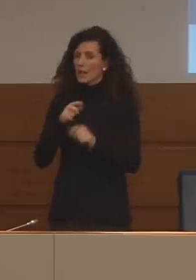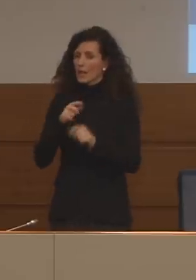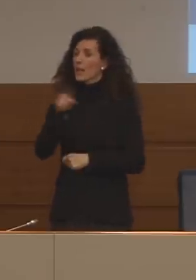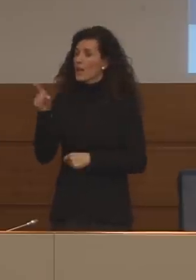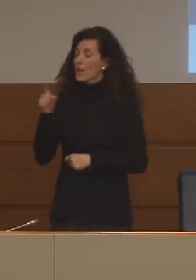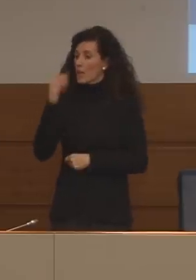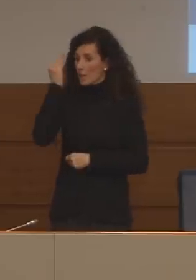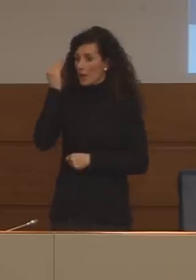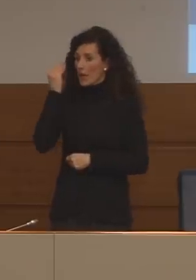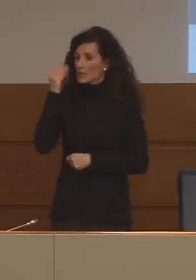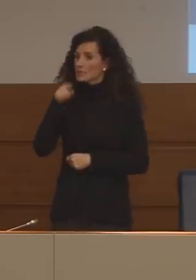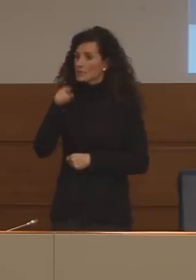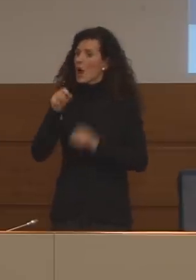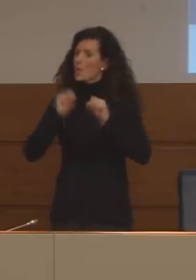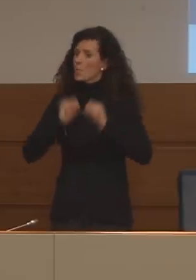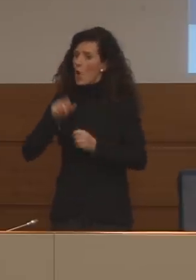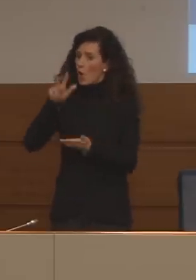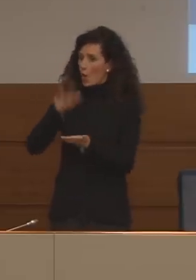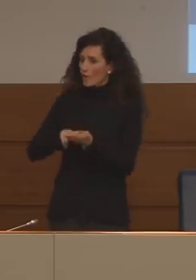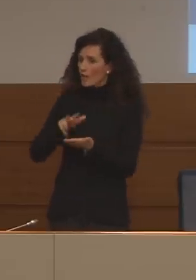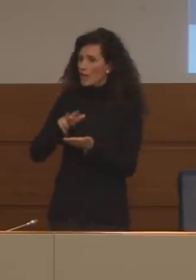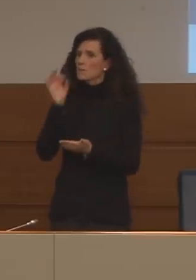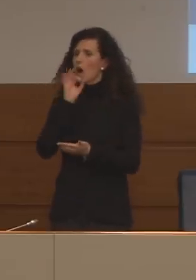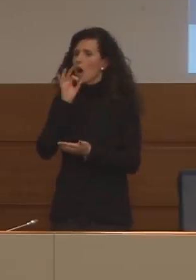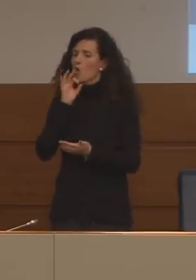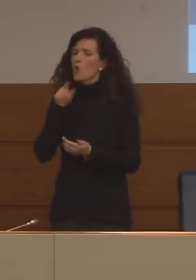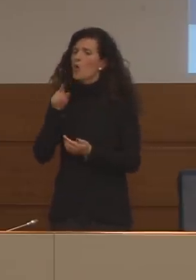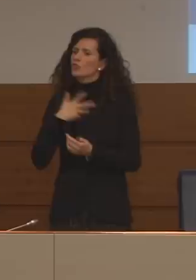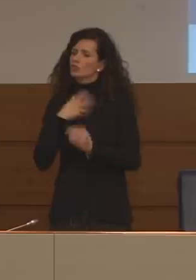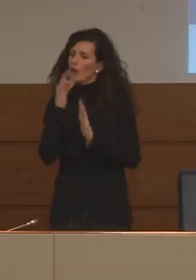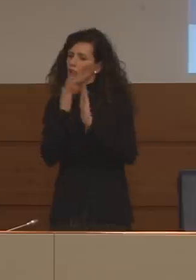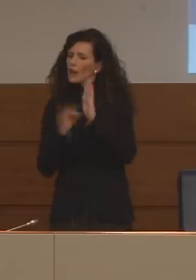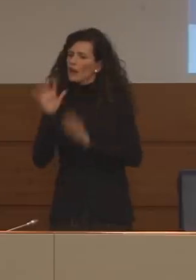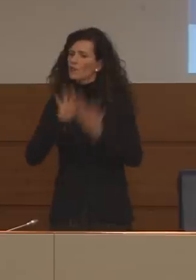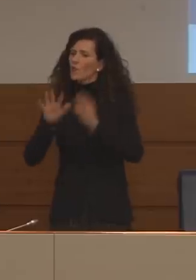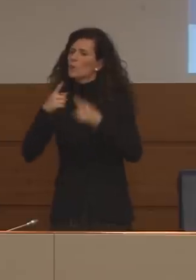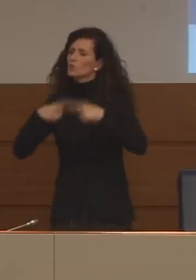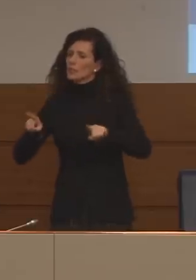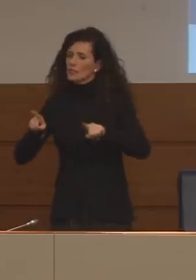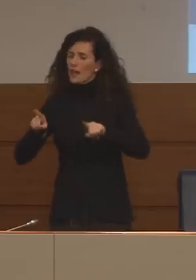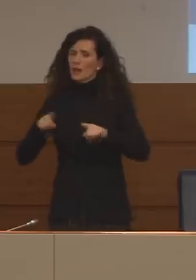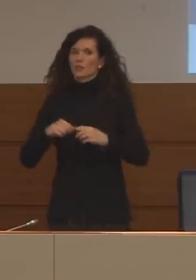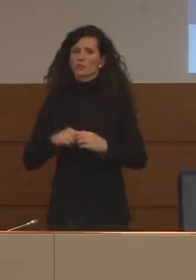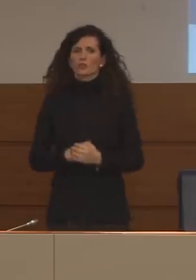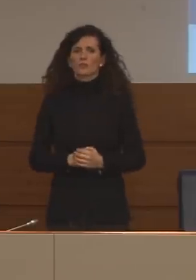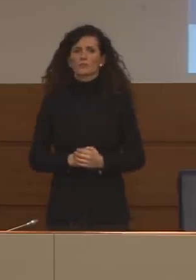nella relazione può essere confermata oppure ci sono dei avete dei dati diversi grazie